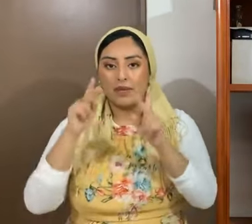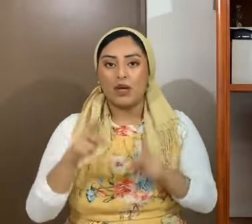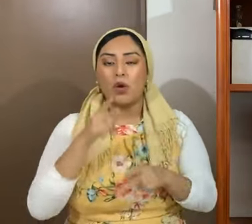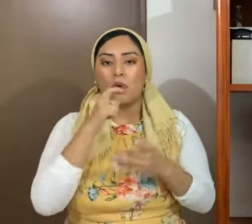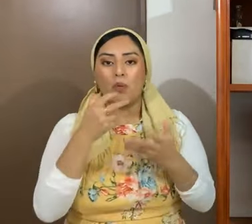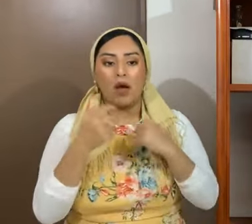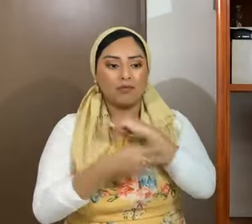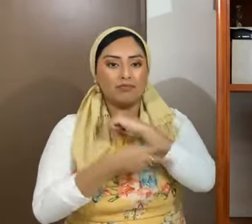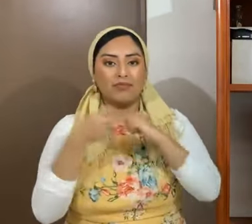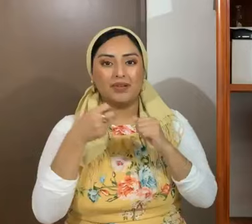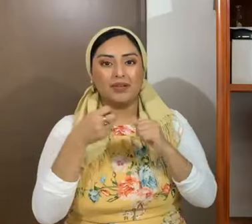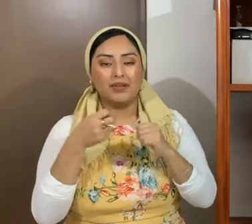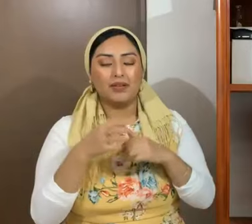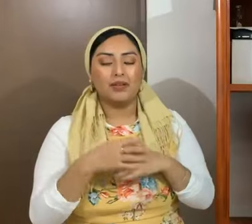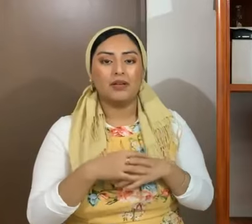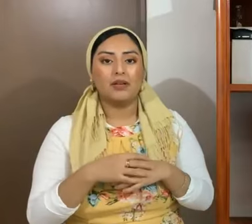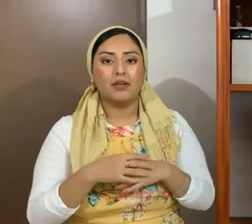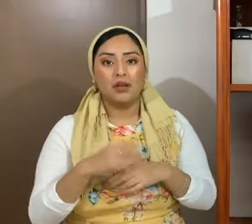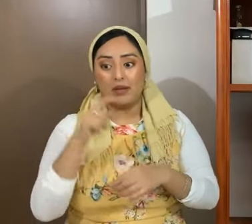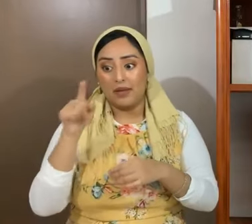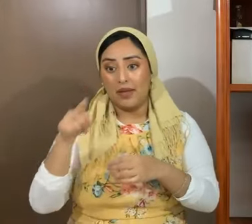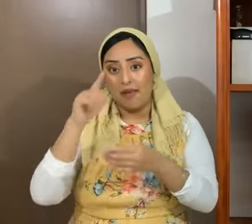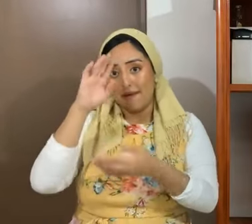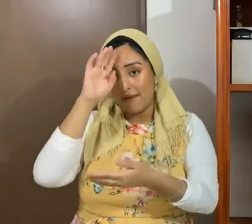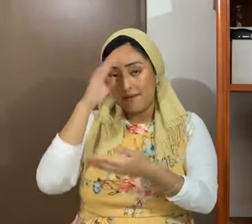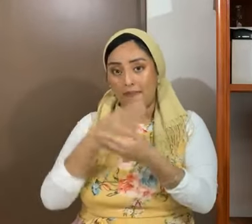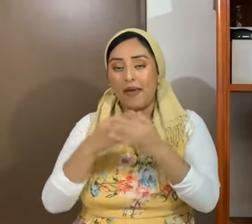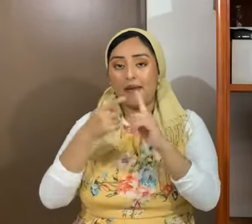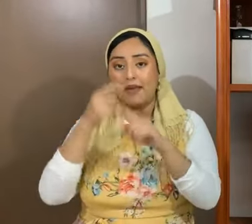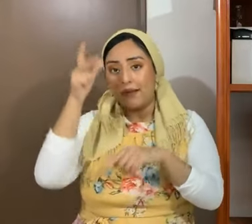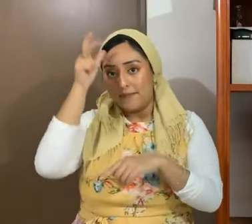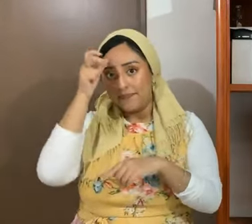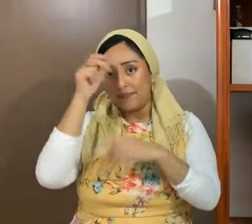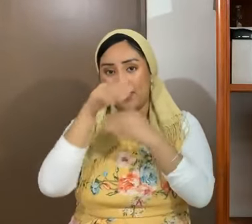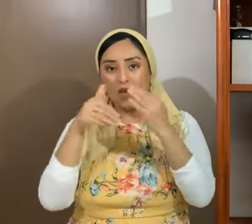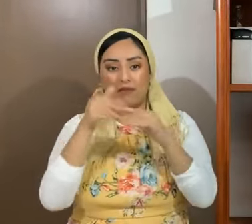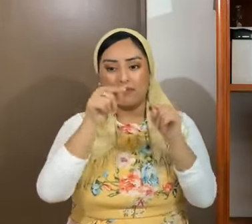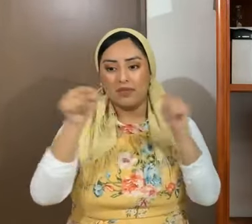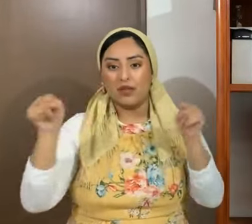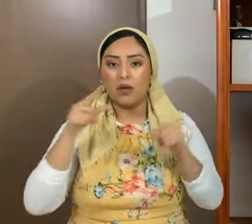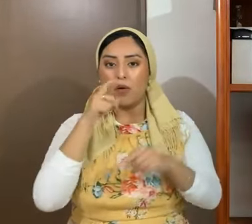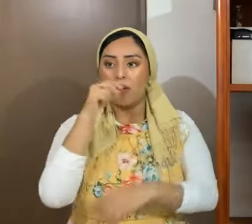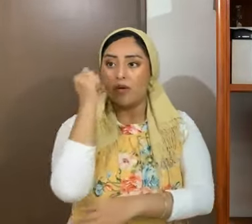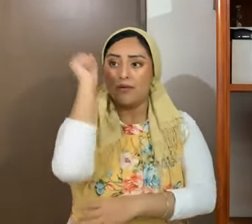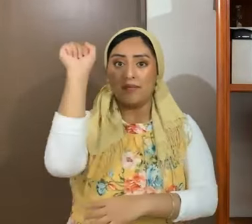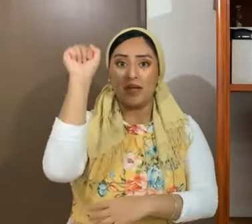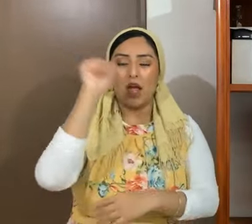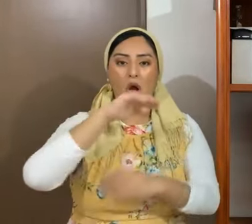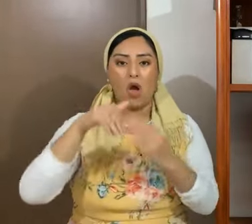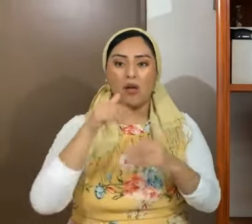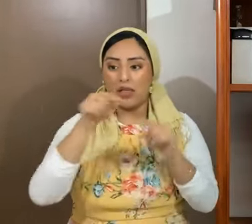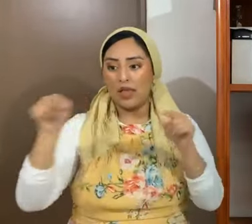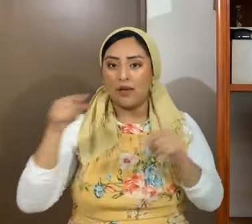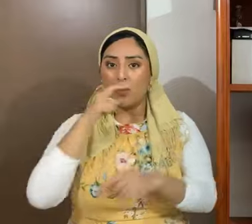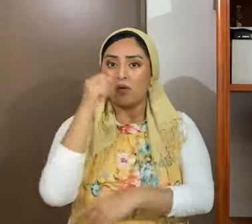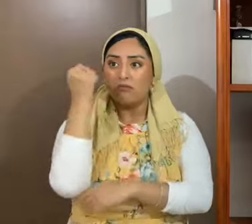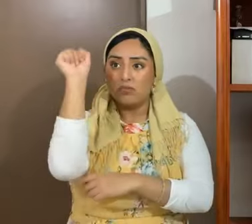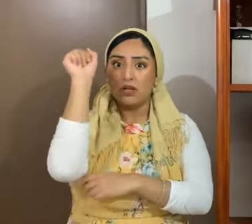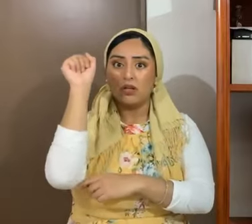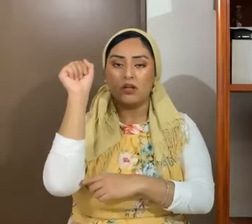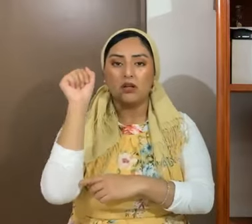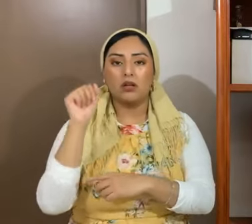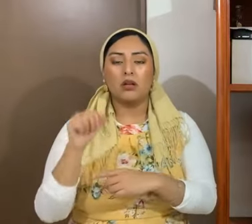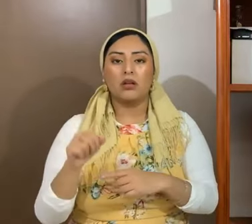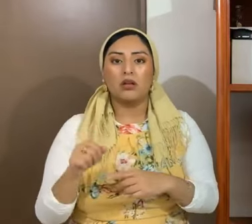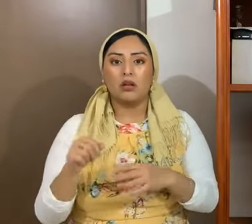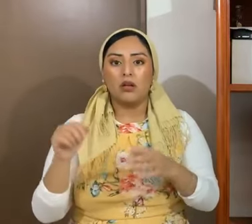usurpador se rebela porque es hijo de Hasatán. Todos aquellos que se rebelan, todos los que se rebelan son